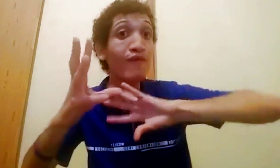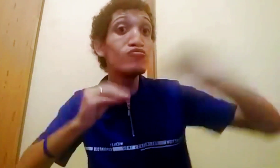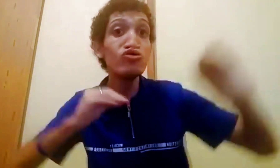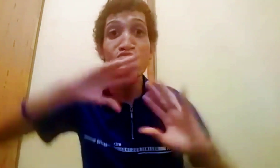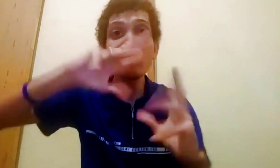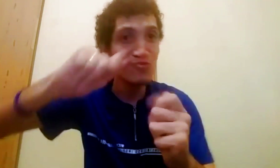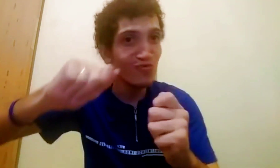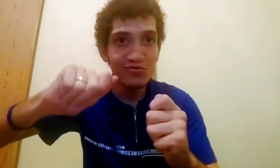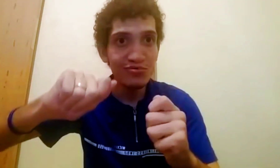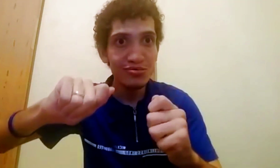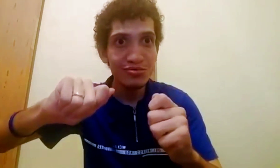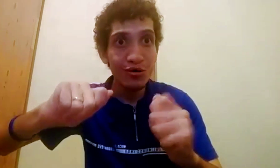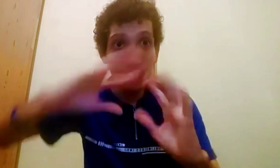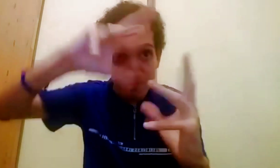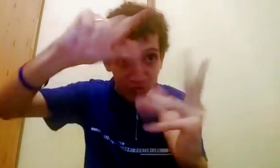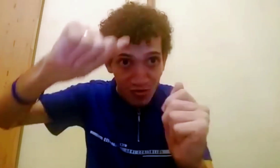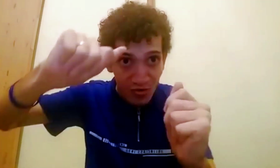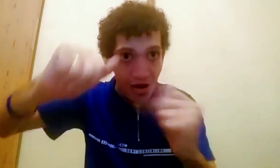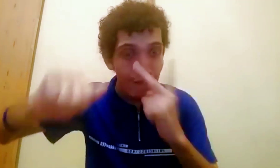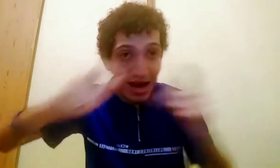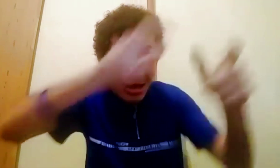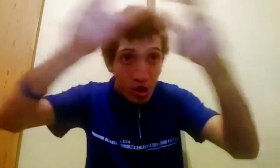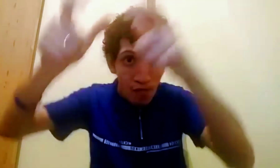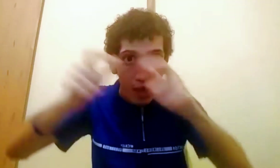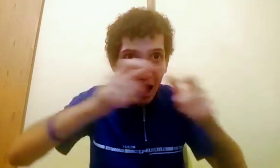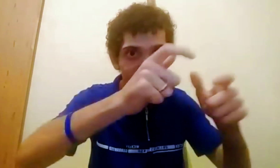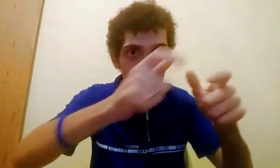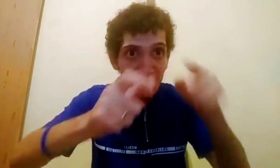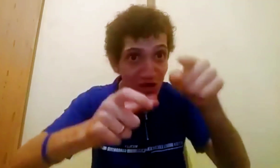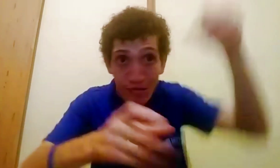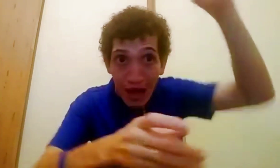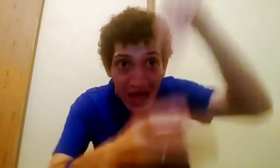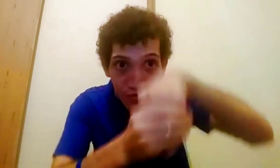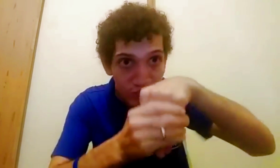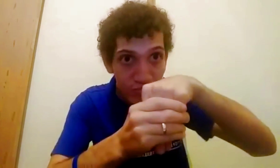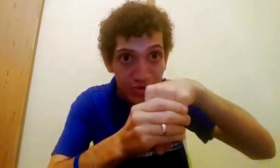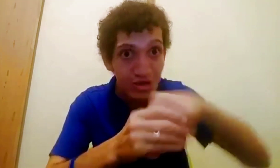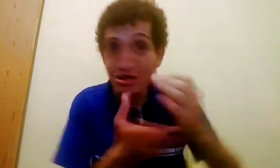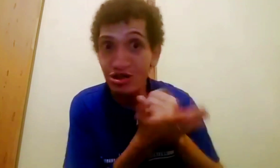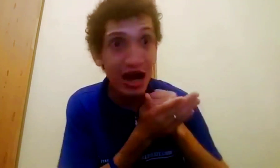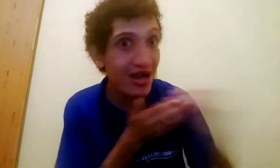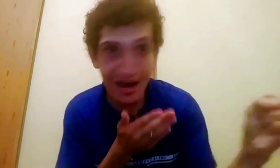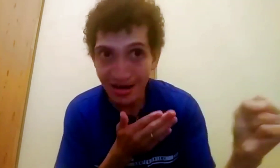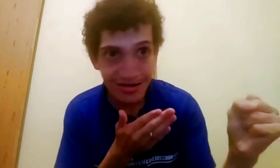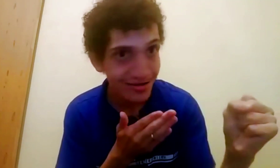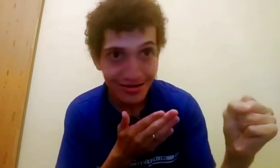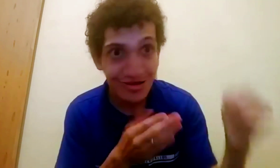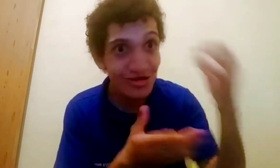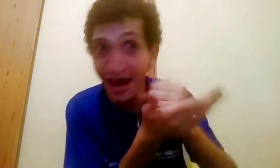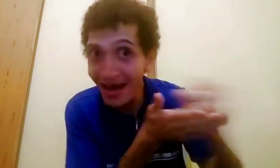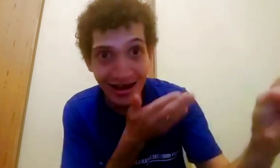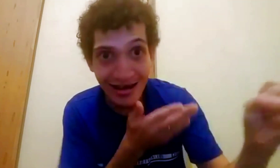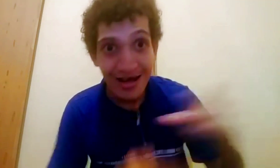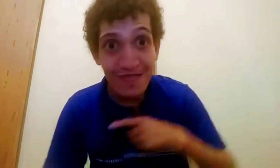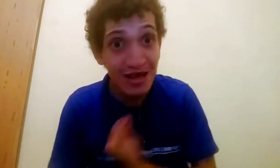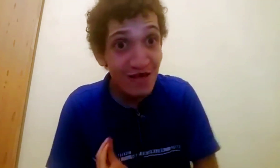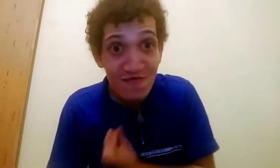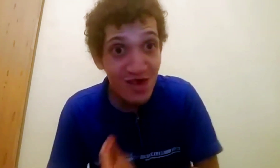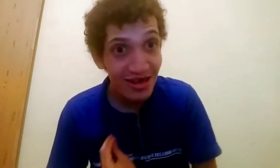pra fugir do mundo. O mundo parece que é uma nave. Você tá dentro. Já era. Já era. Tem que viver.